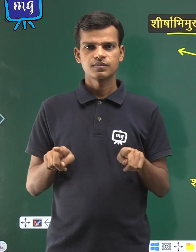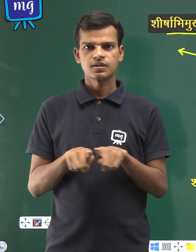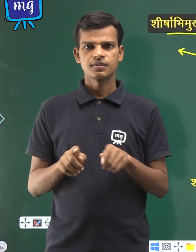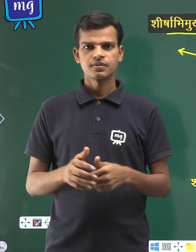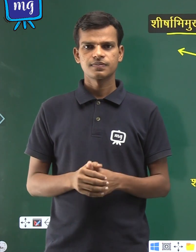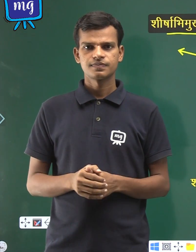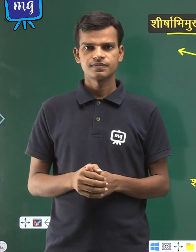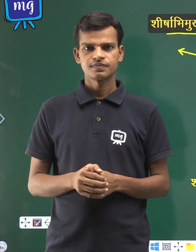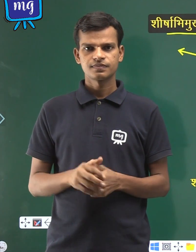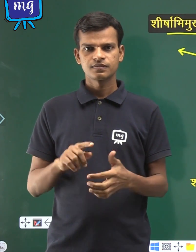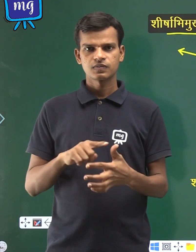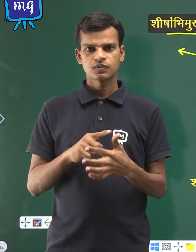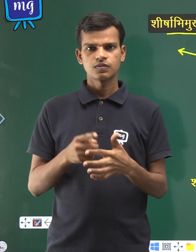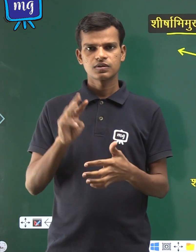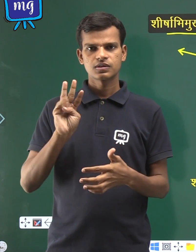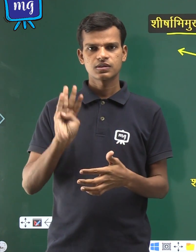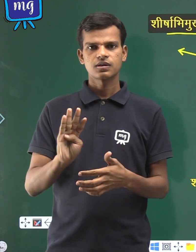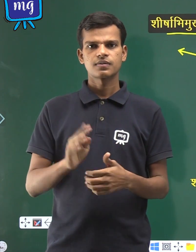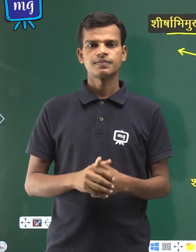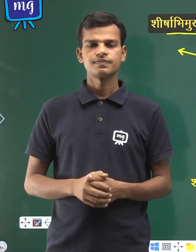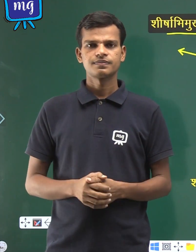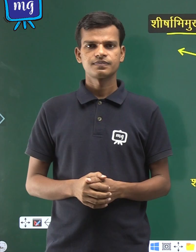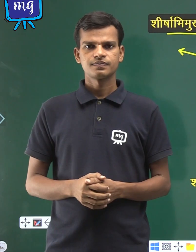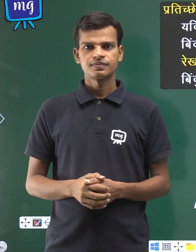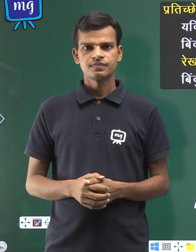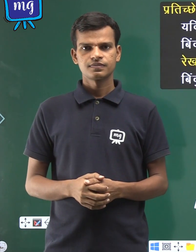बराबर कोण 4।